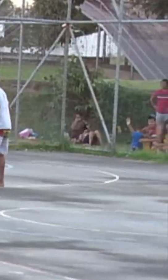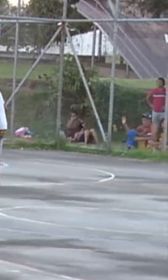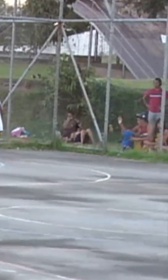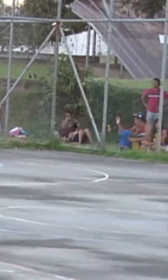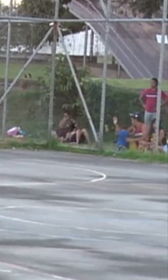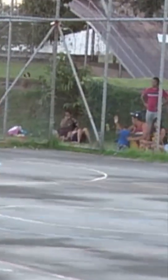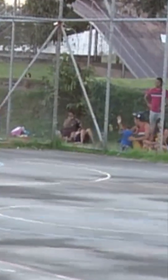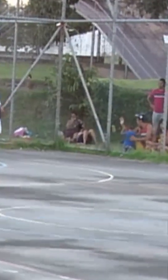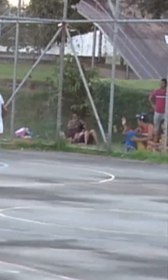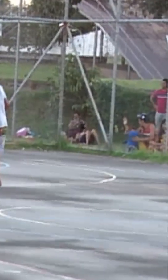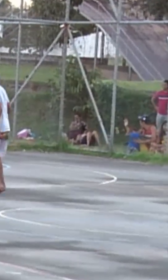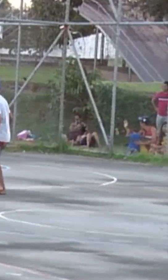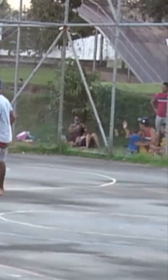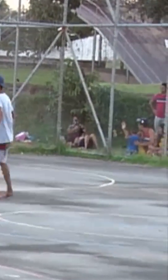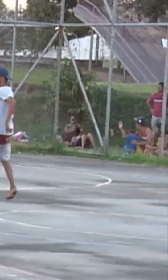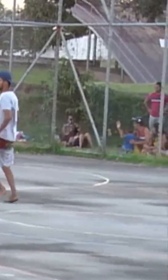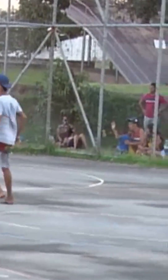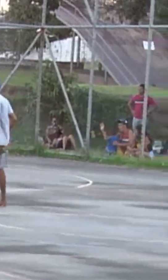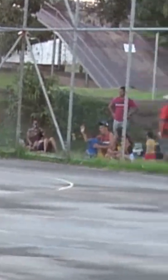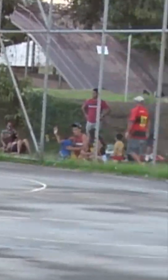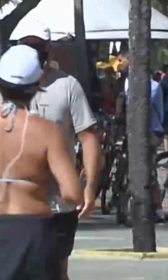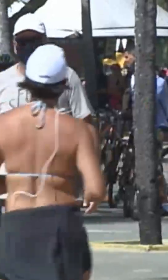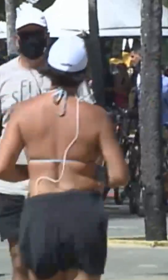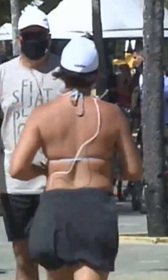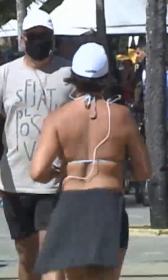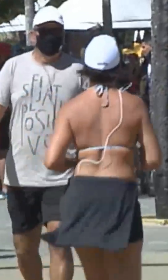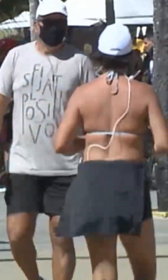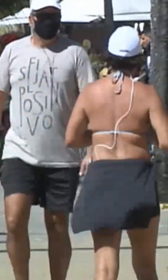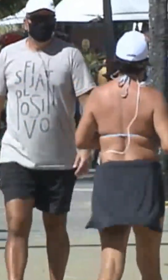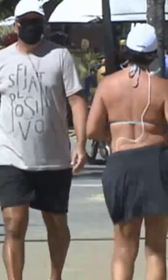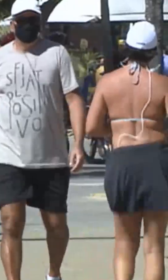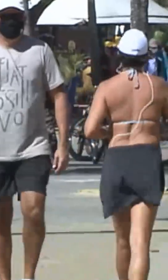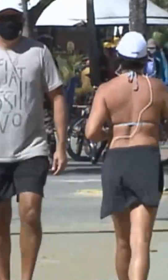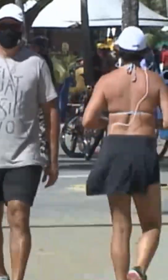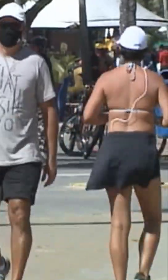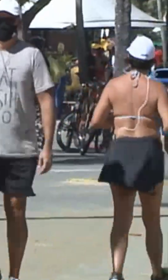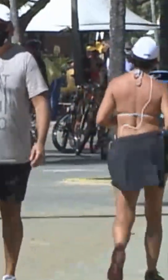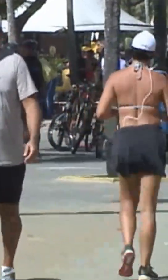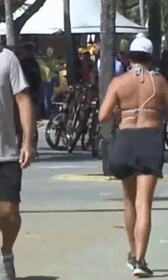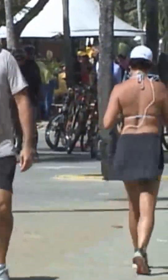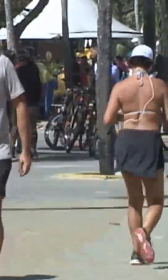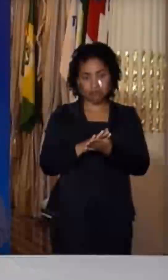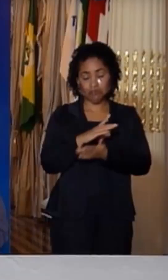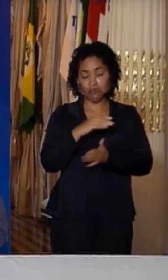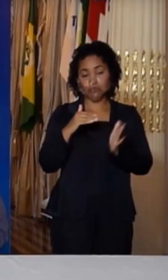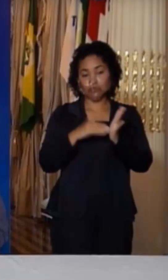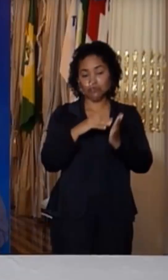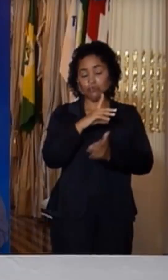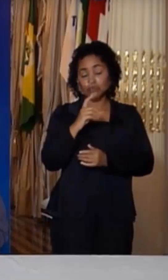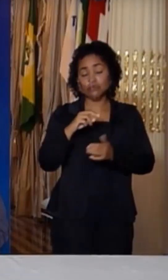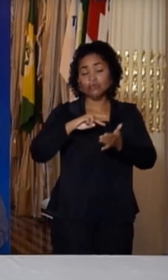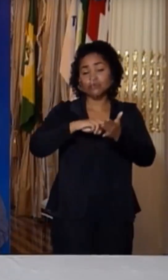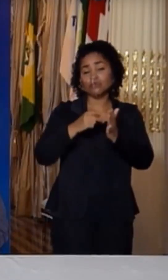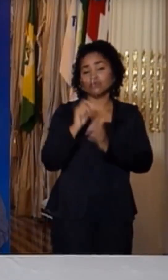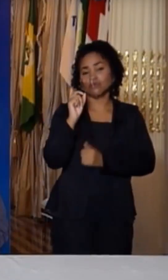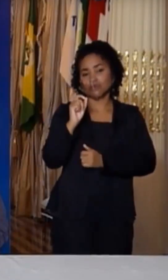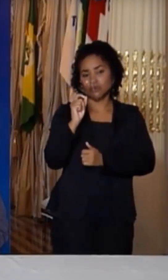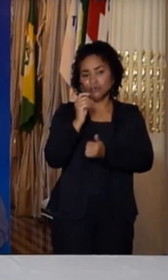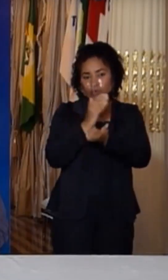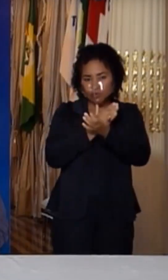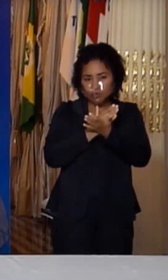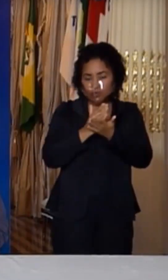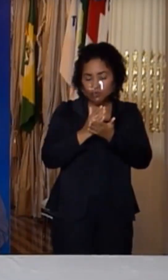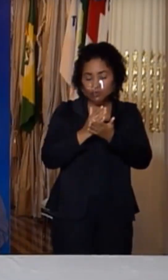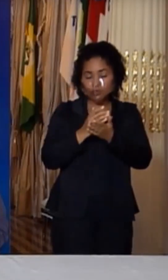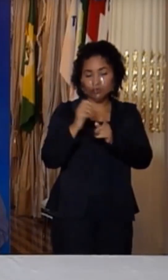o Recife também ontem não apresentou nenhum registro de morte por Covid. Isso significa que desde o início de